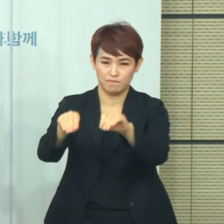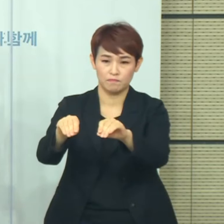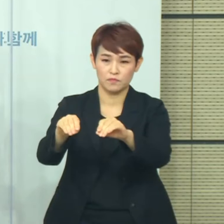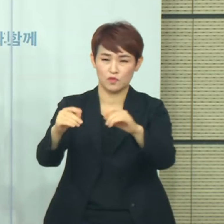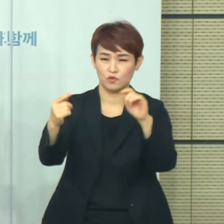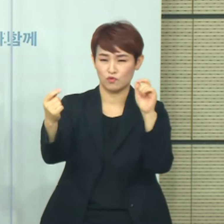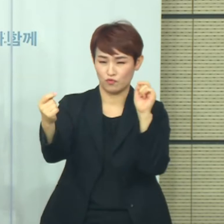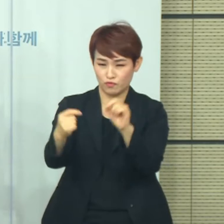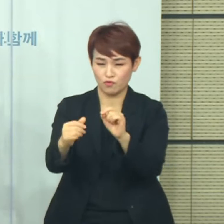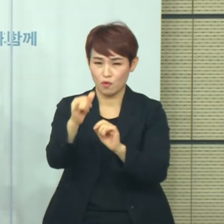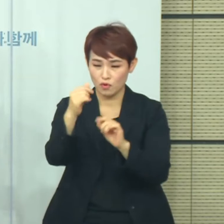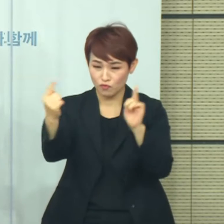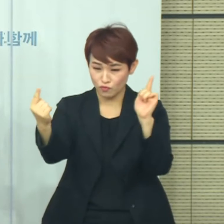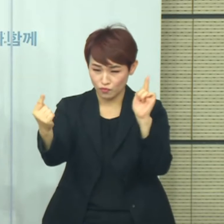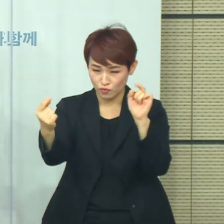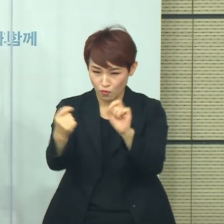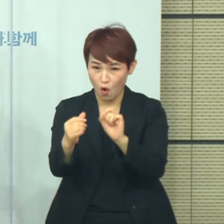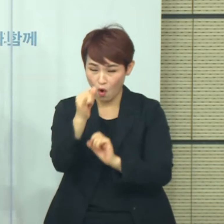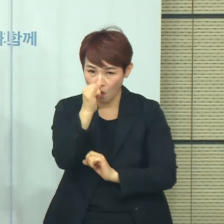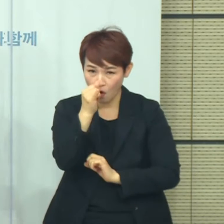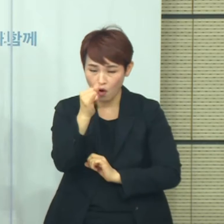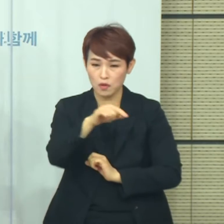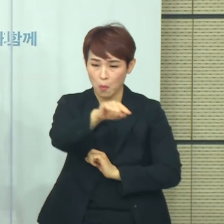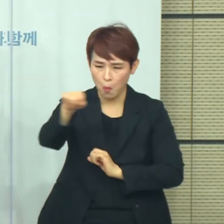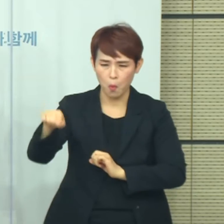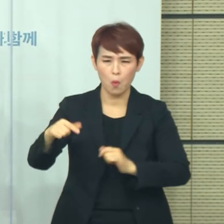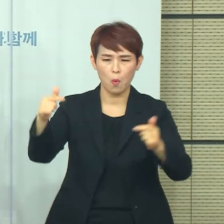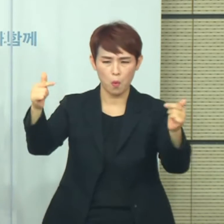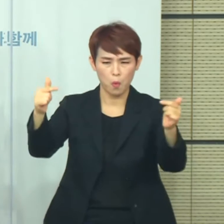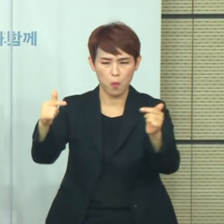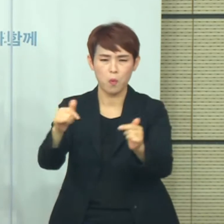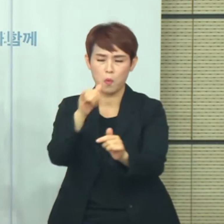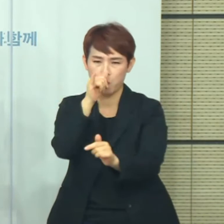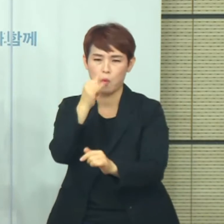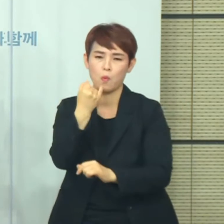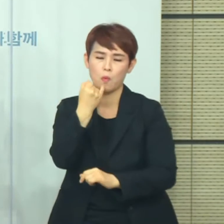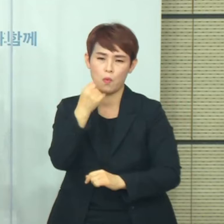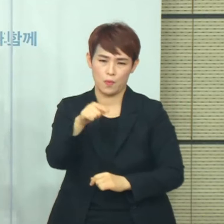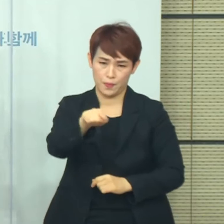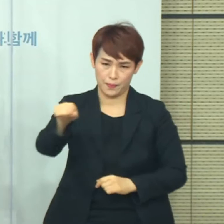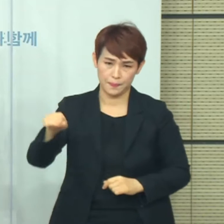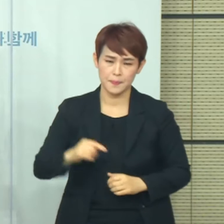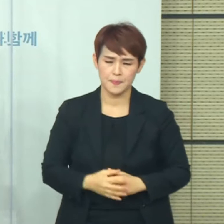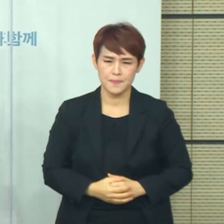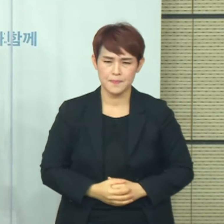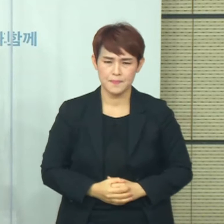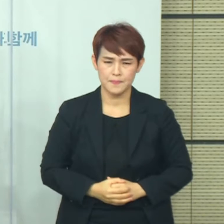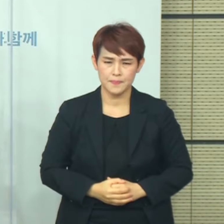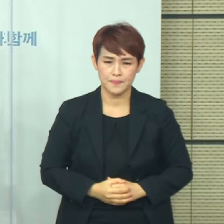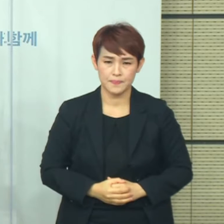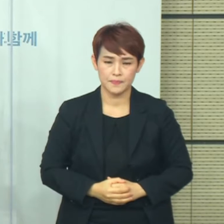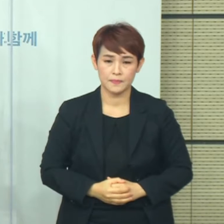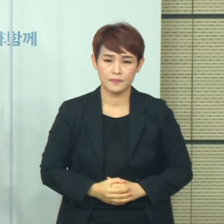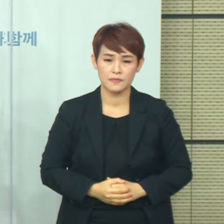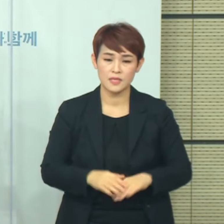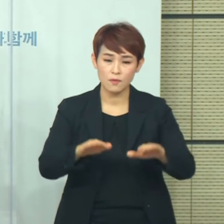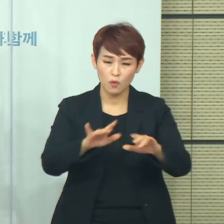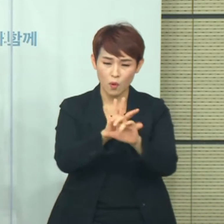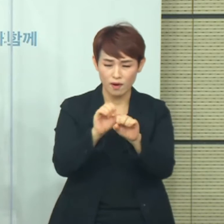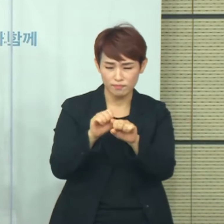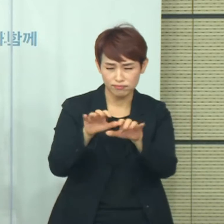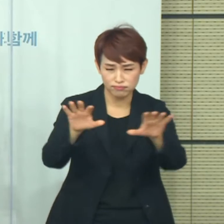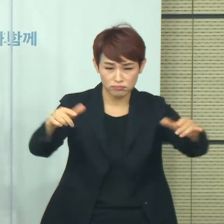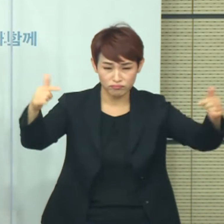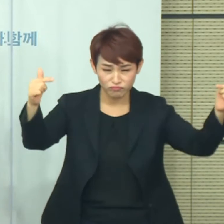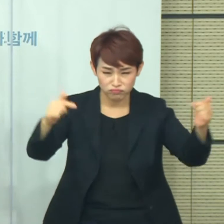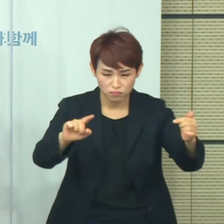3단계로의 상향 없이 환자 발생이 감소세로 전환된 것으로 판단하고 있습니다. 이번 3차 유행의